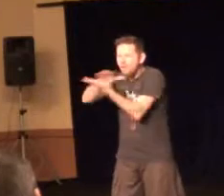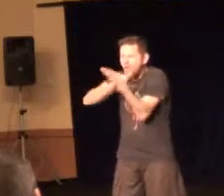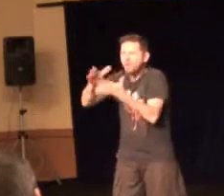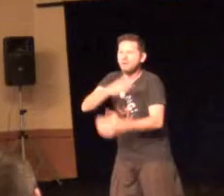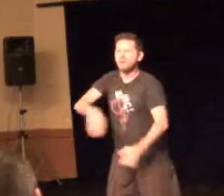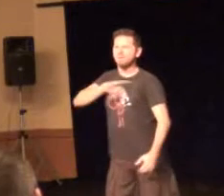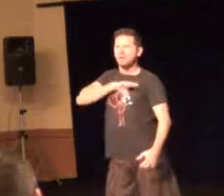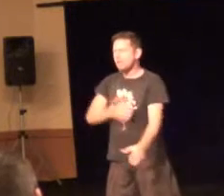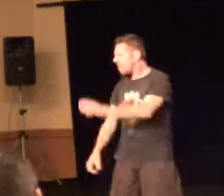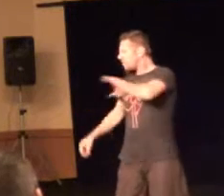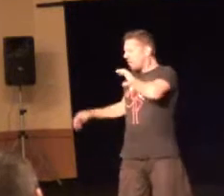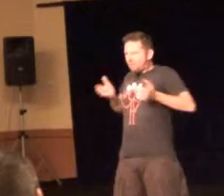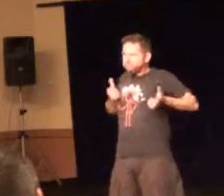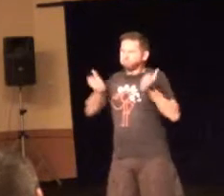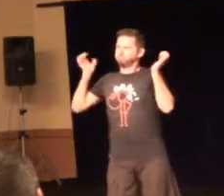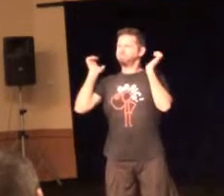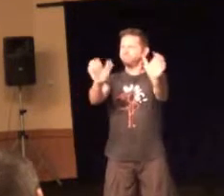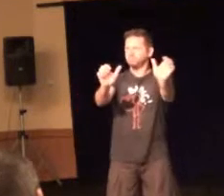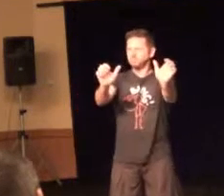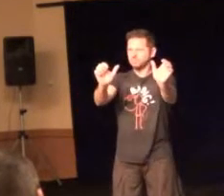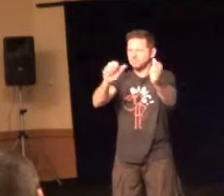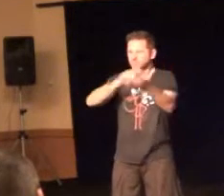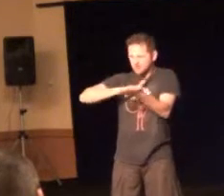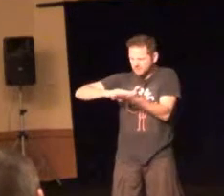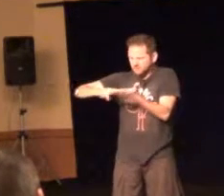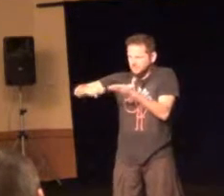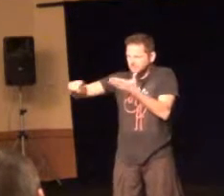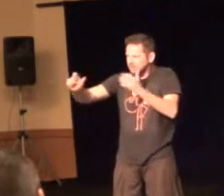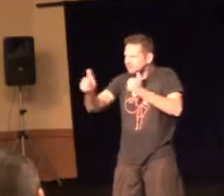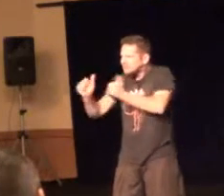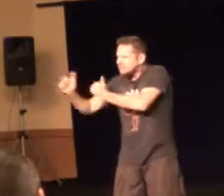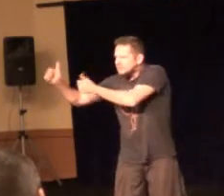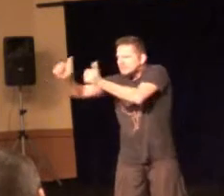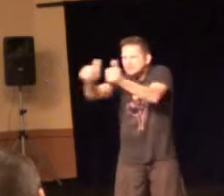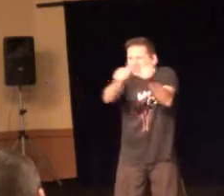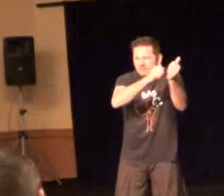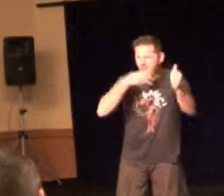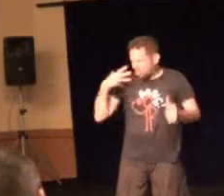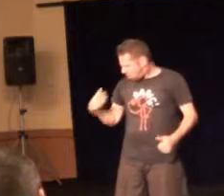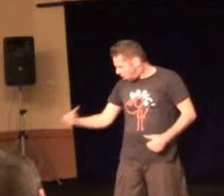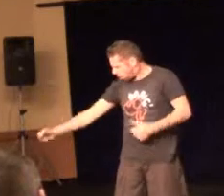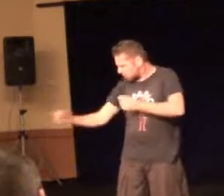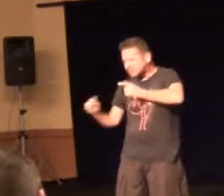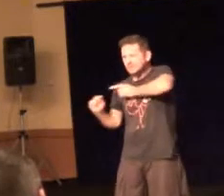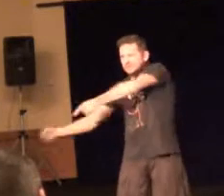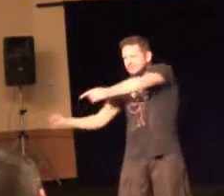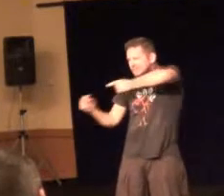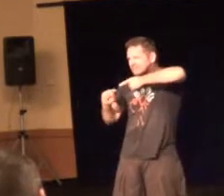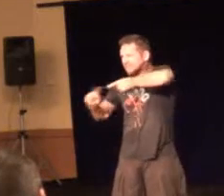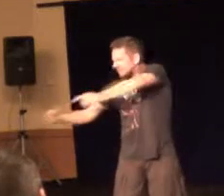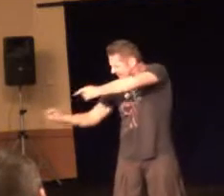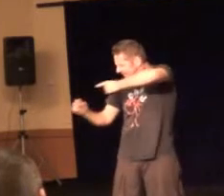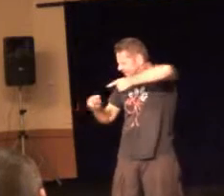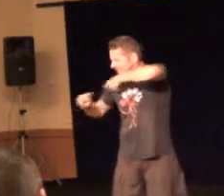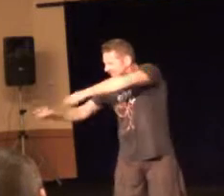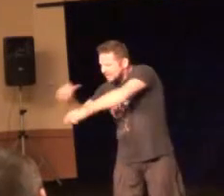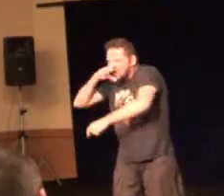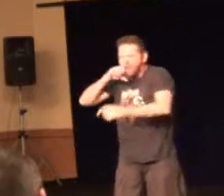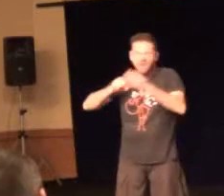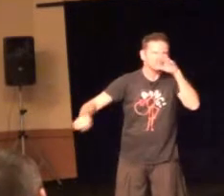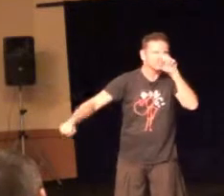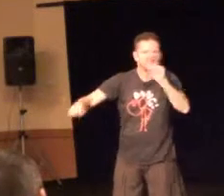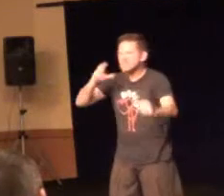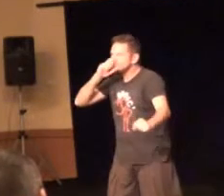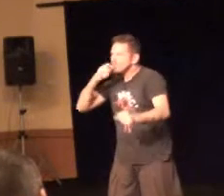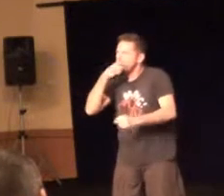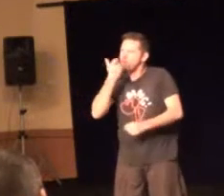la trace, je me suis à la trace. Je me bats avec mon ombre, je me chamaille, je me tire les vers du nez. On